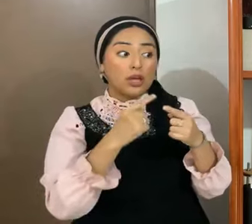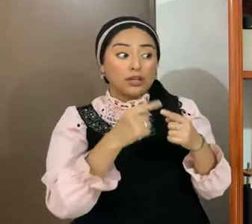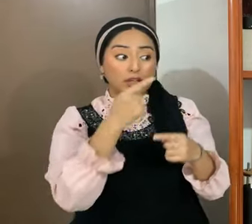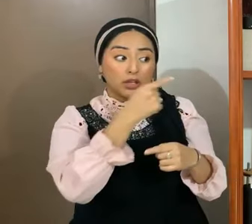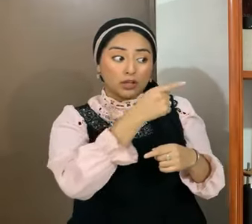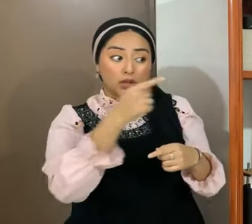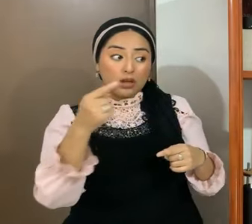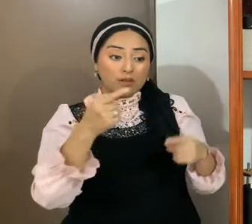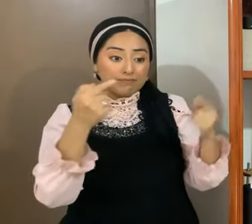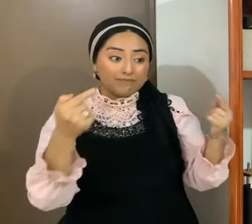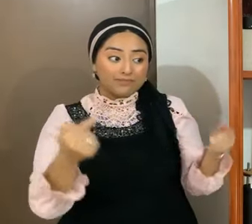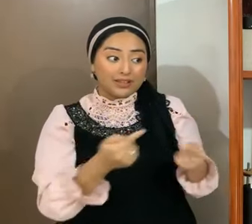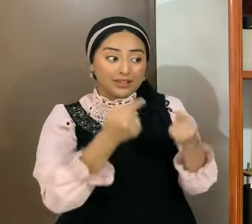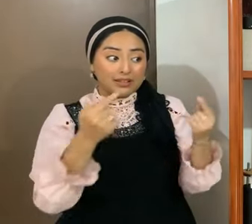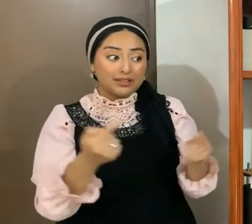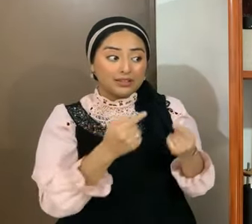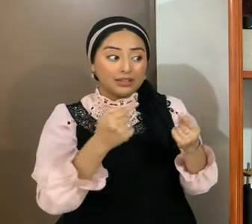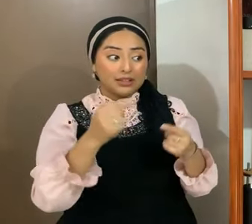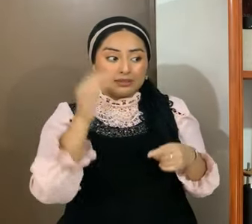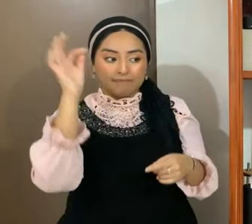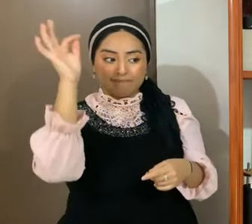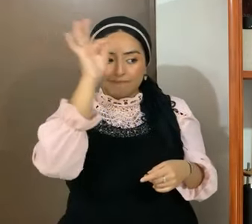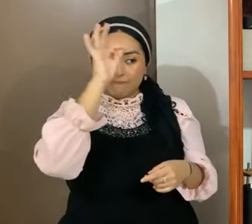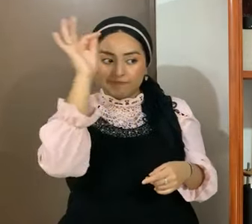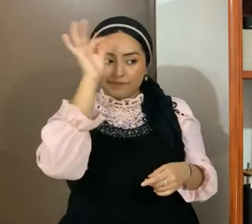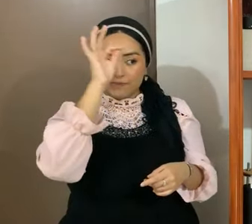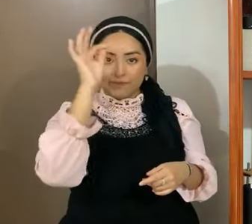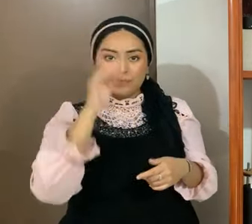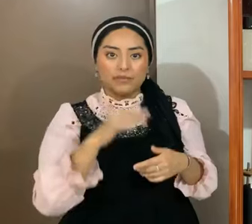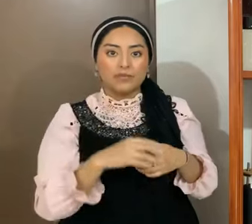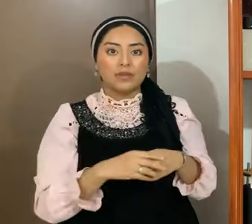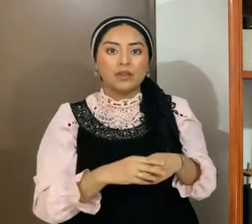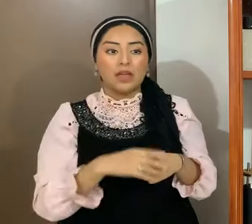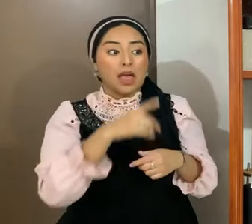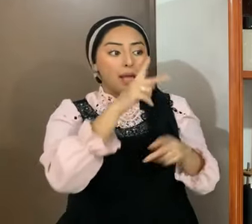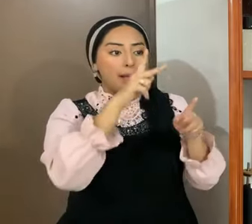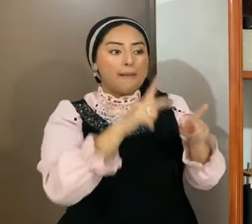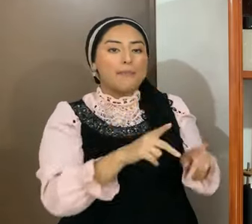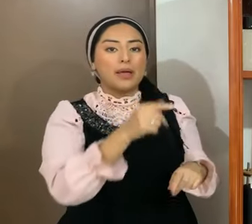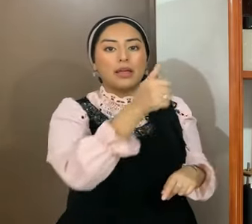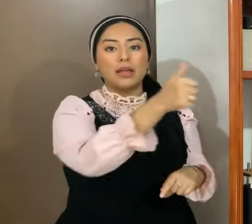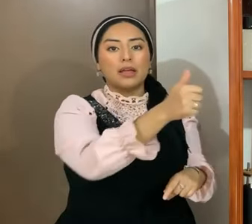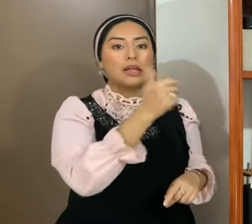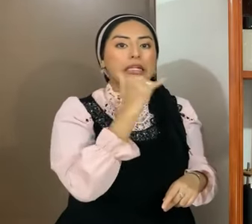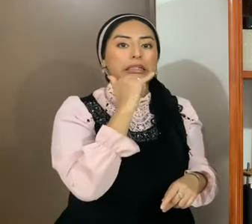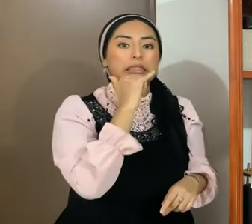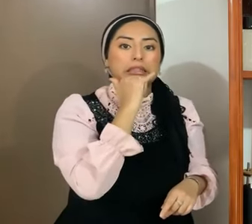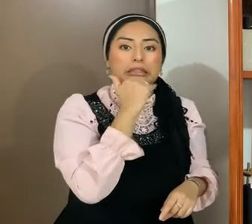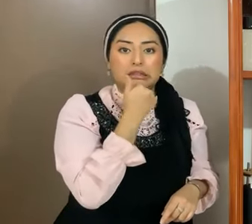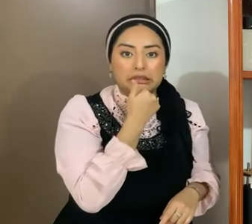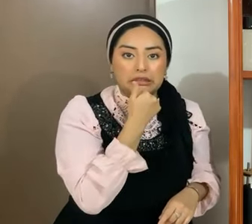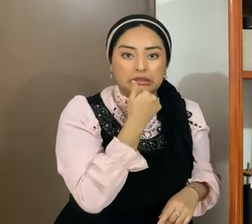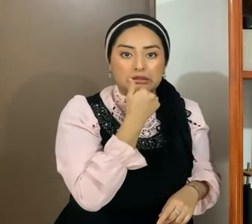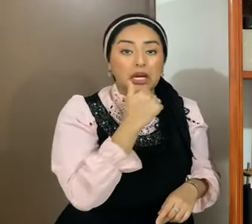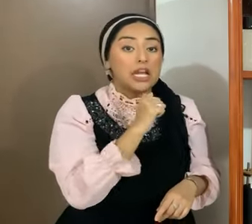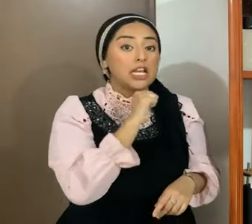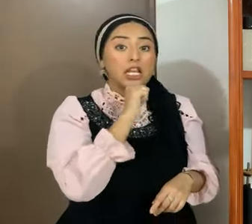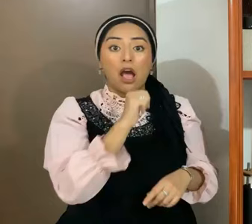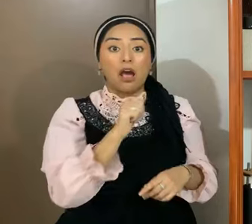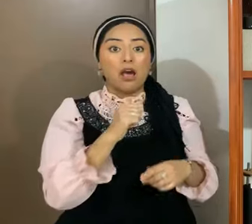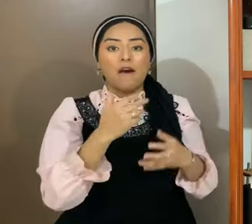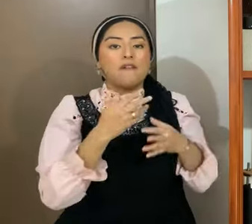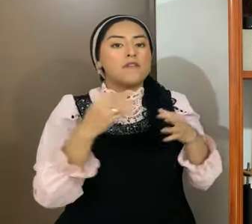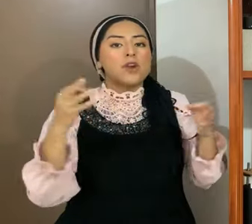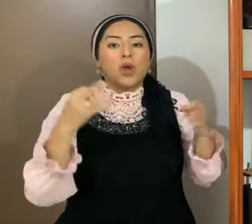alguna persona pecare por hierro, es decir, porque se equivocó, no era pecado voluntario, mucha